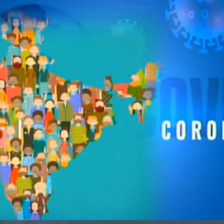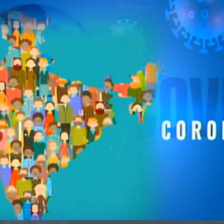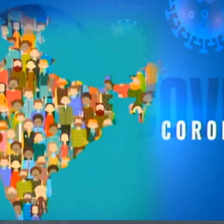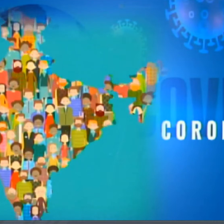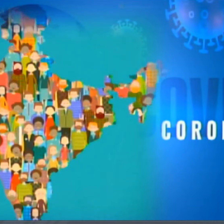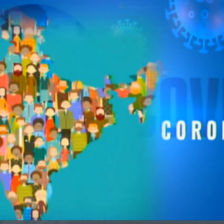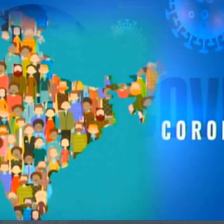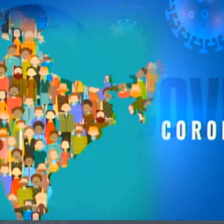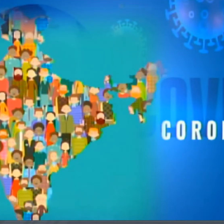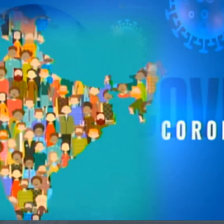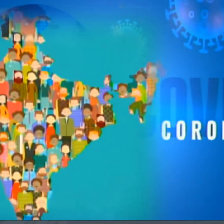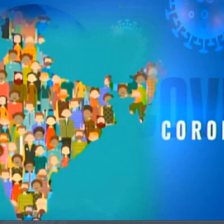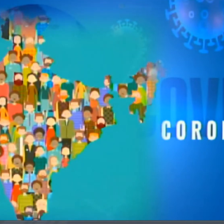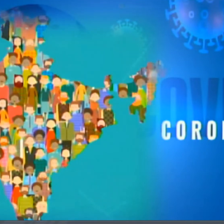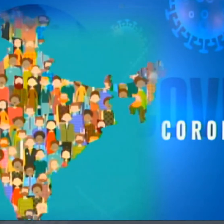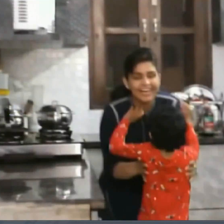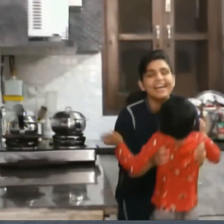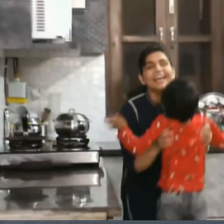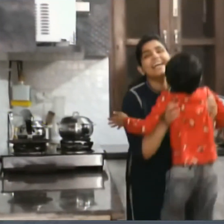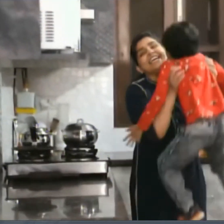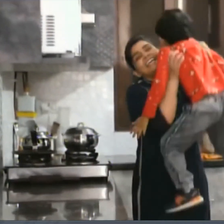सुरक्षित रहेगा कोरोना से देश और समाज।